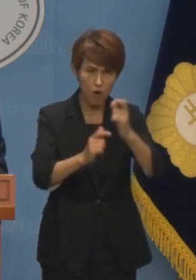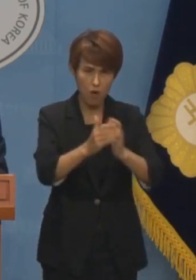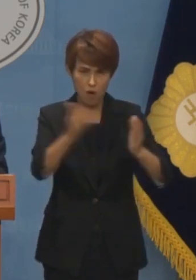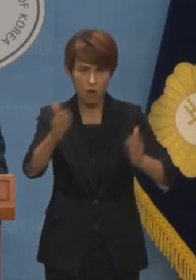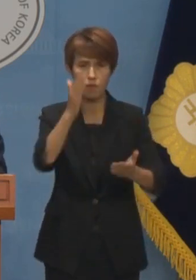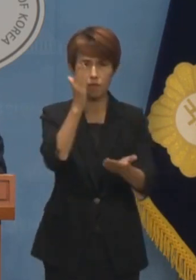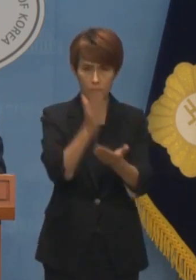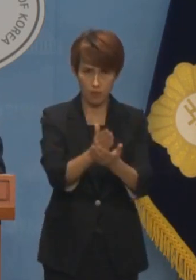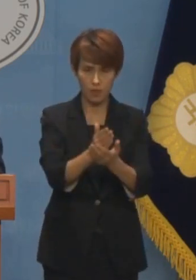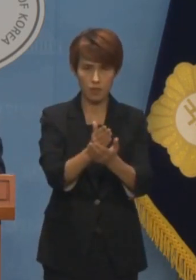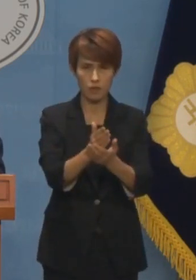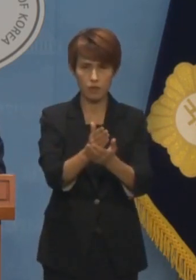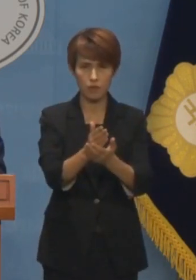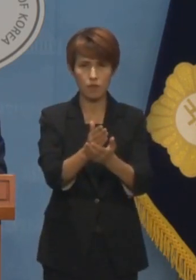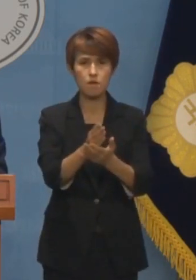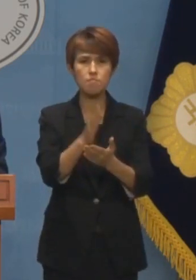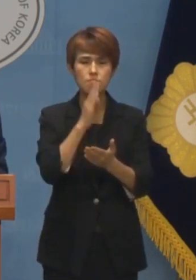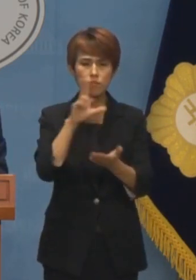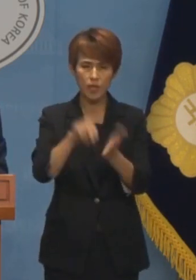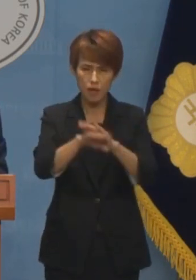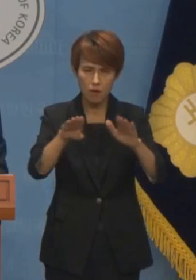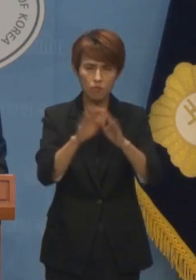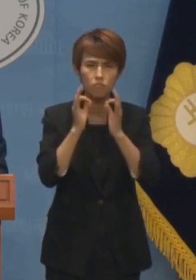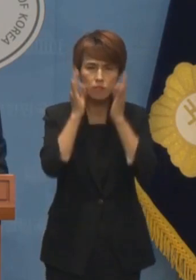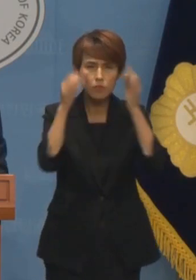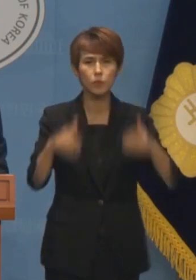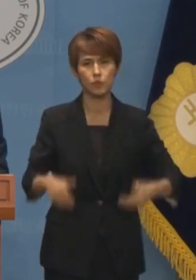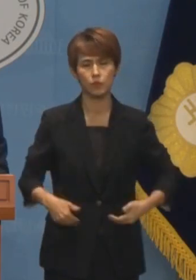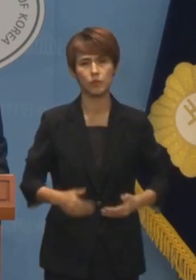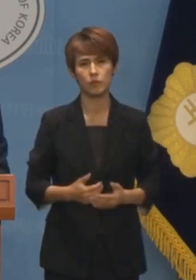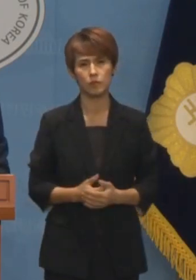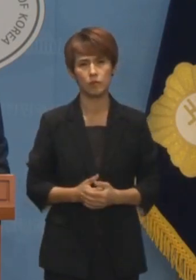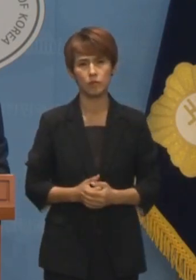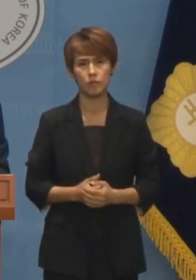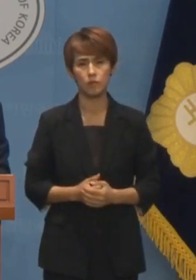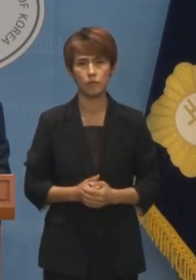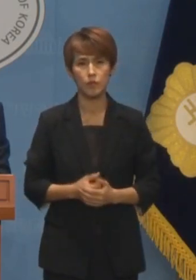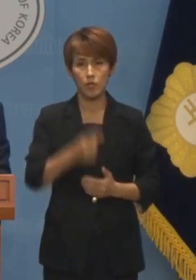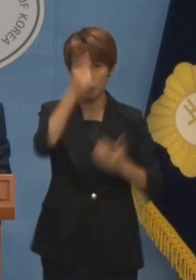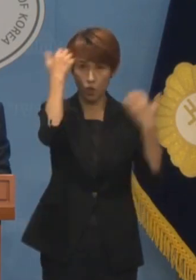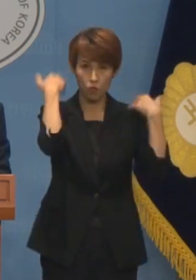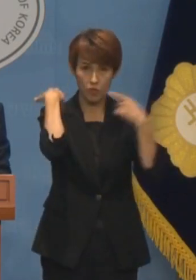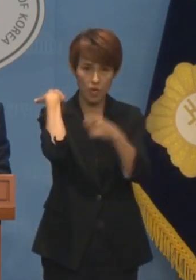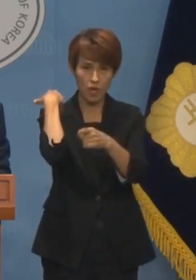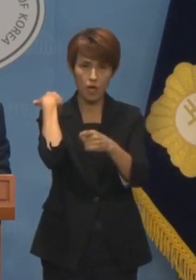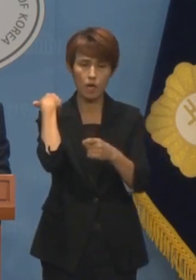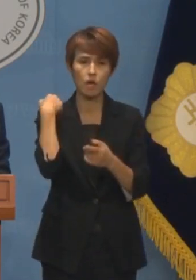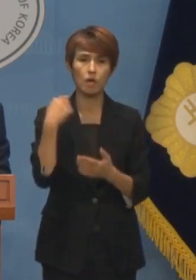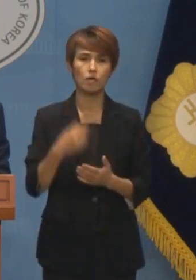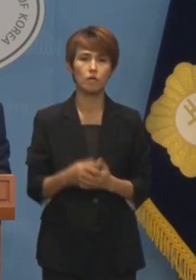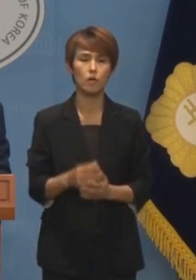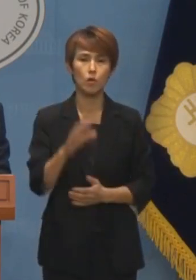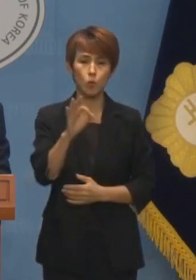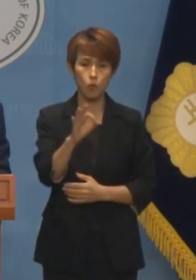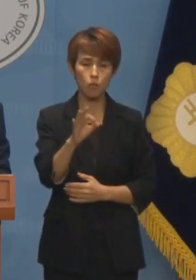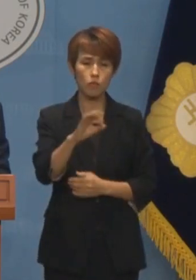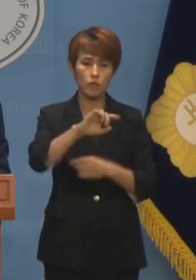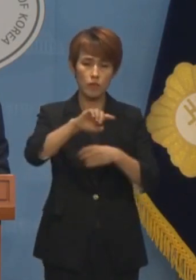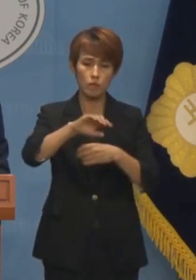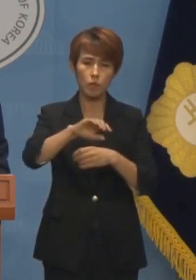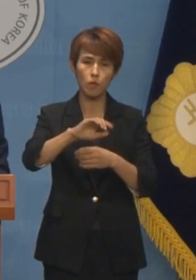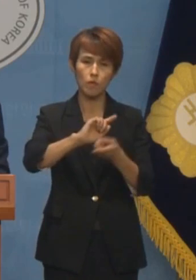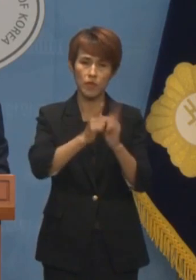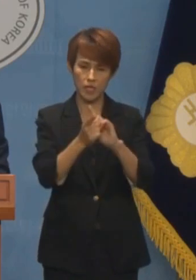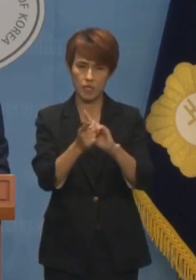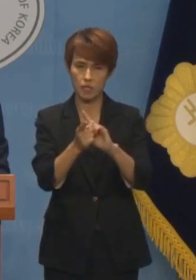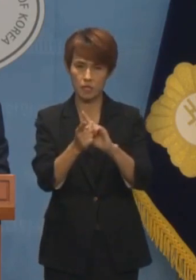하는 실질적 대책을 마련해야 합니다. 정부가 정산 자금을 대지급한 후 Q10